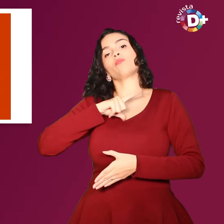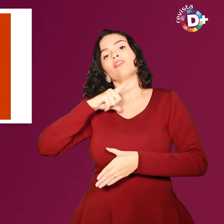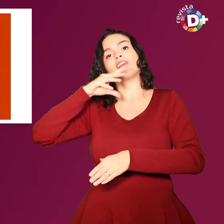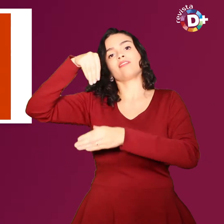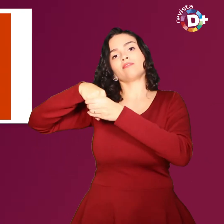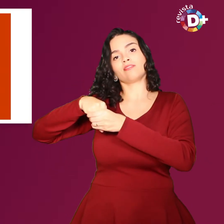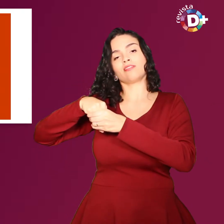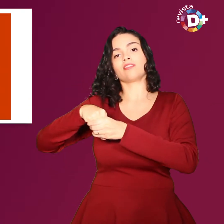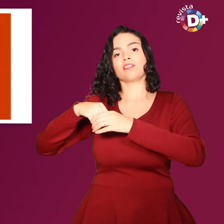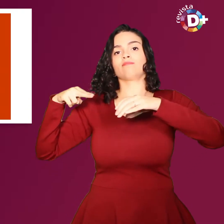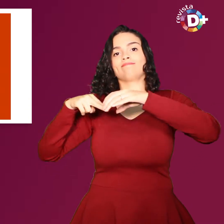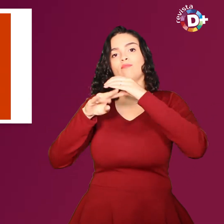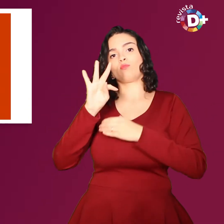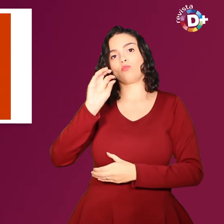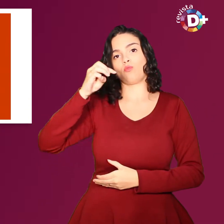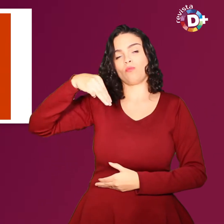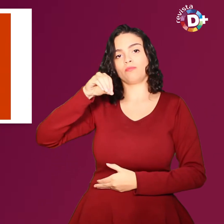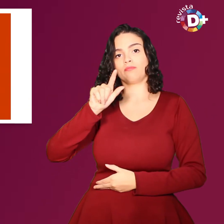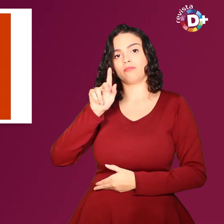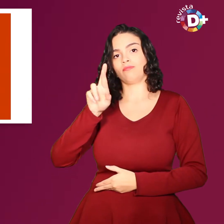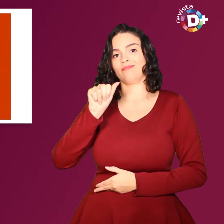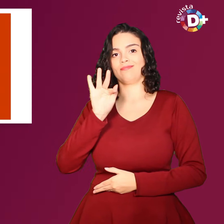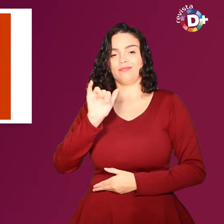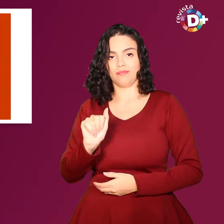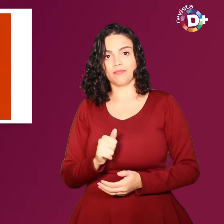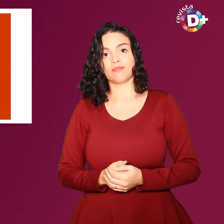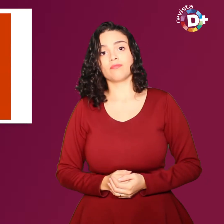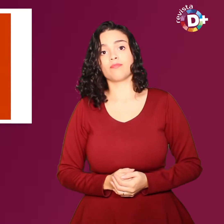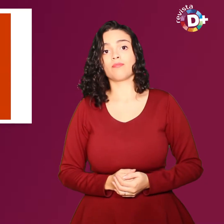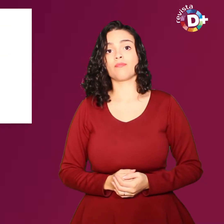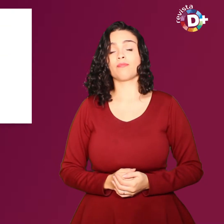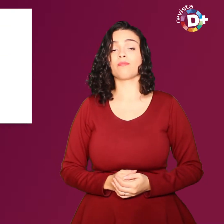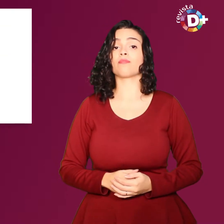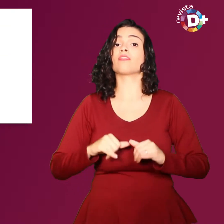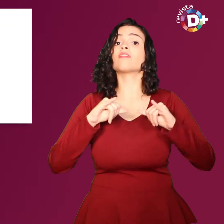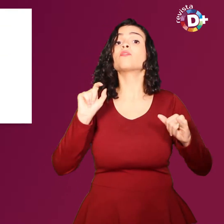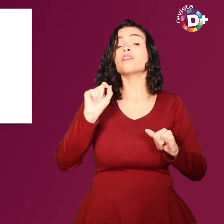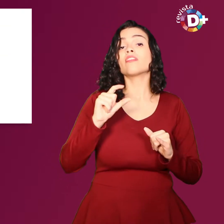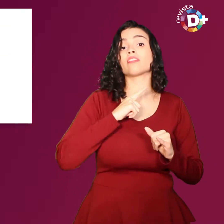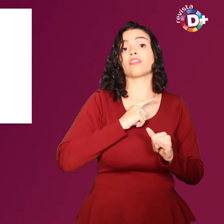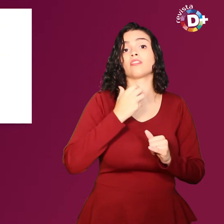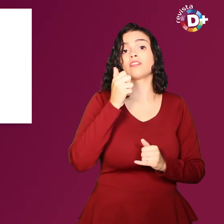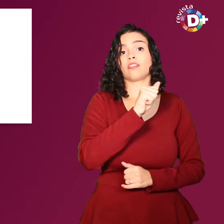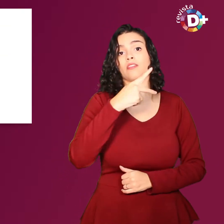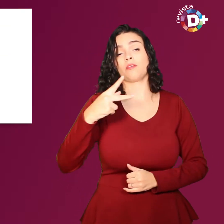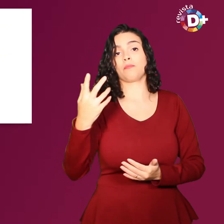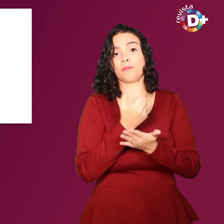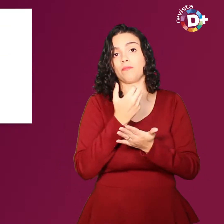hospital equipado mais próximo, diz Pontes Neto. Ele cita o aplicativo AVC Brasil,